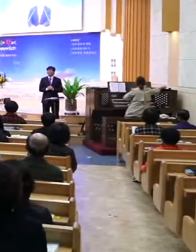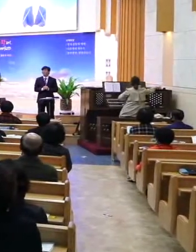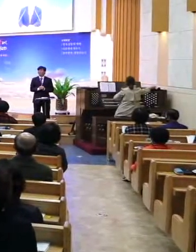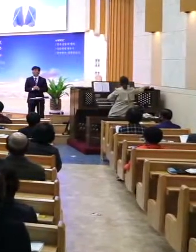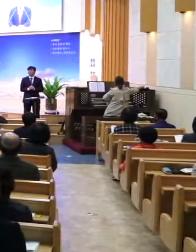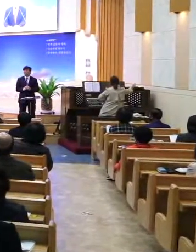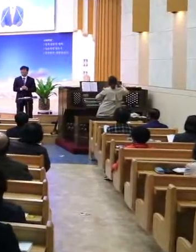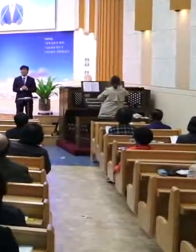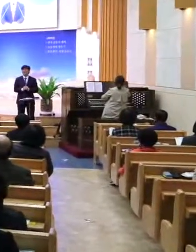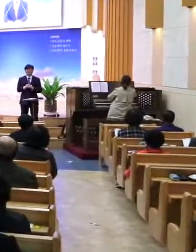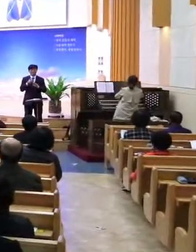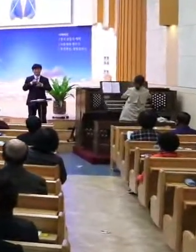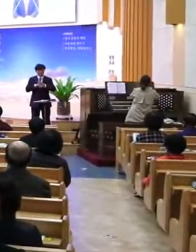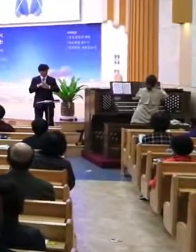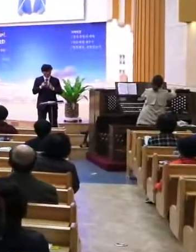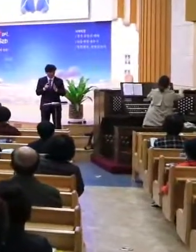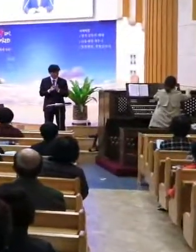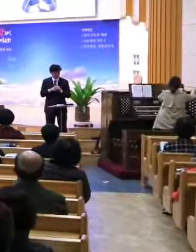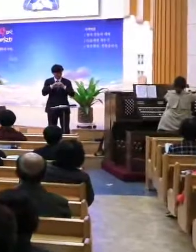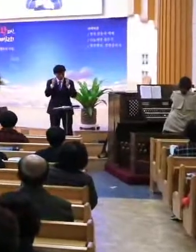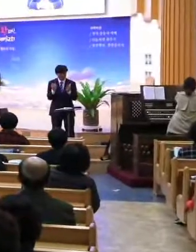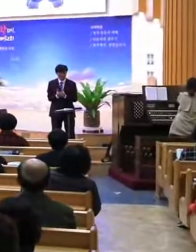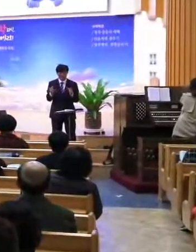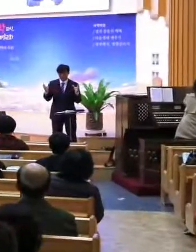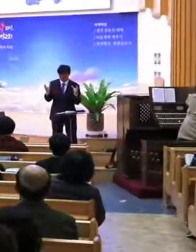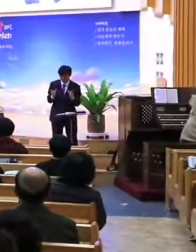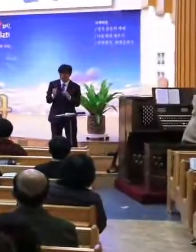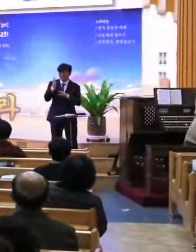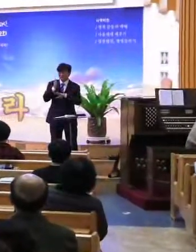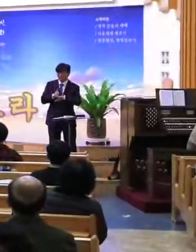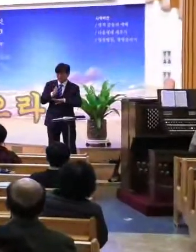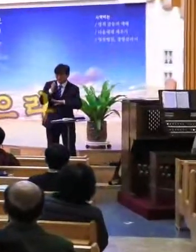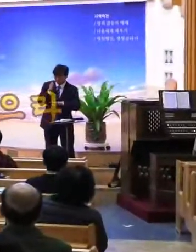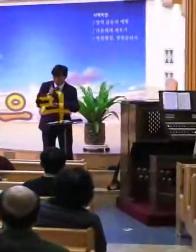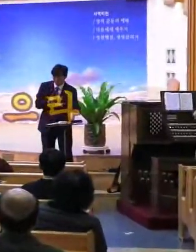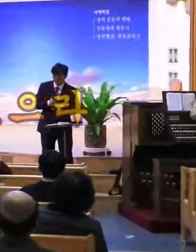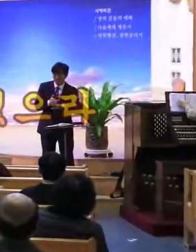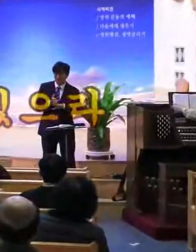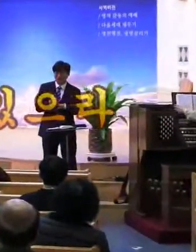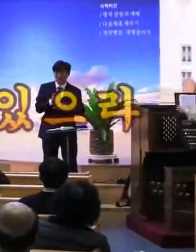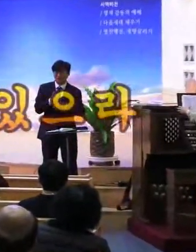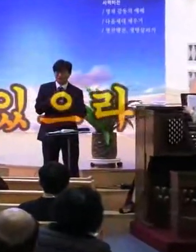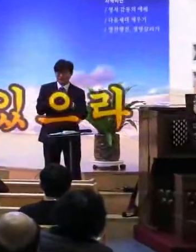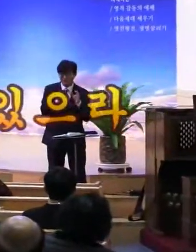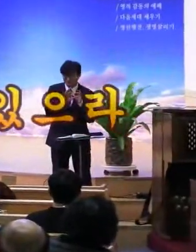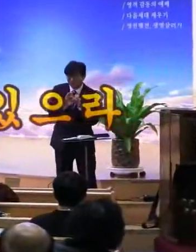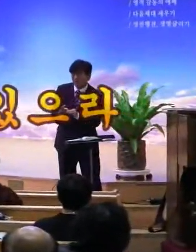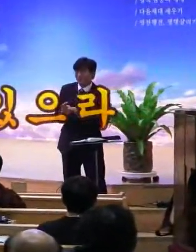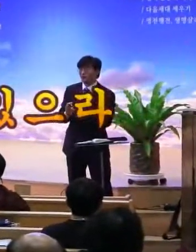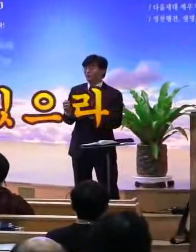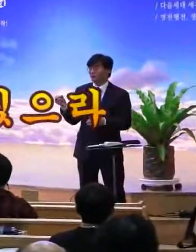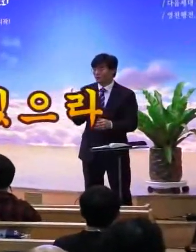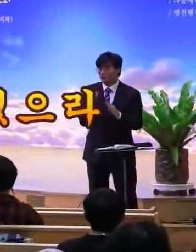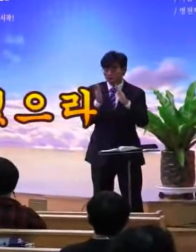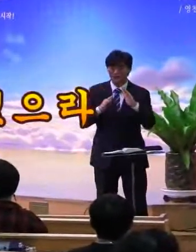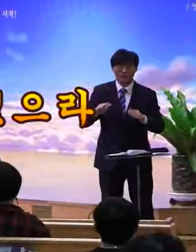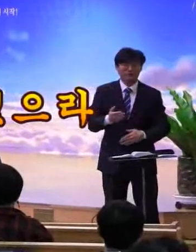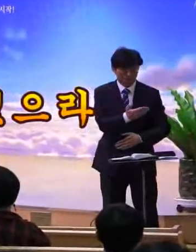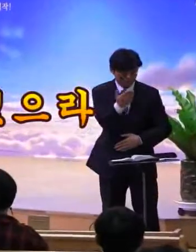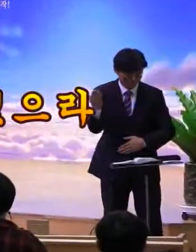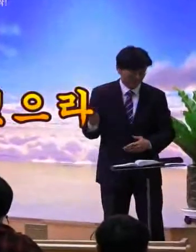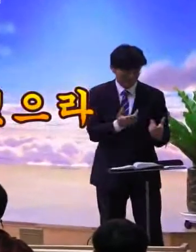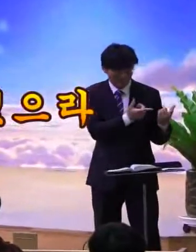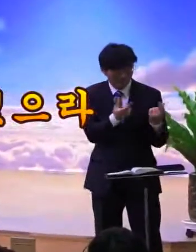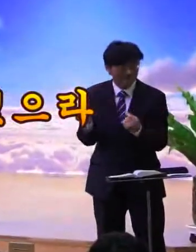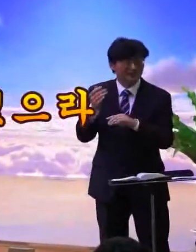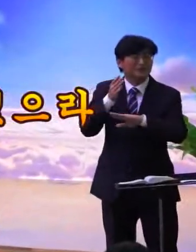네, 정말 마음을 다해서 하나님께 감사 외쳐주시고 또 우리 회중분들도 들으시면서 함께 감사하셨죠? 아멘.